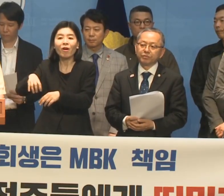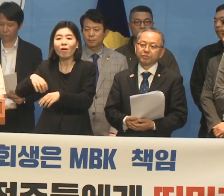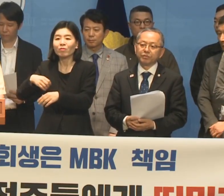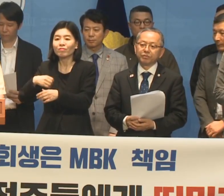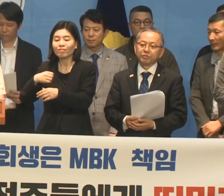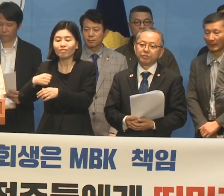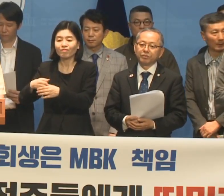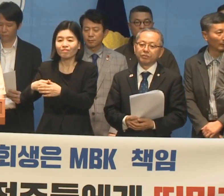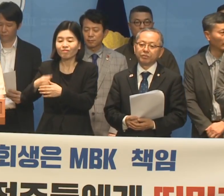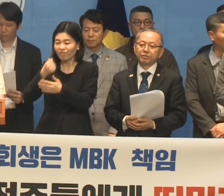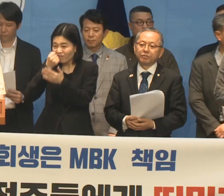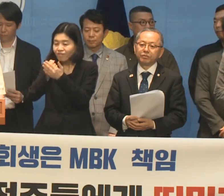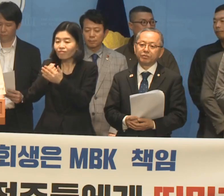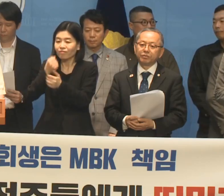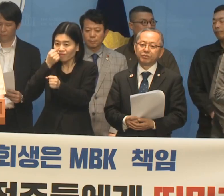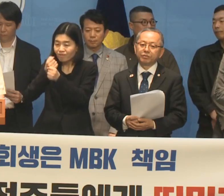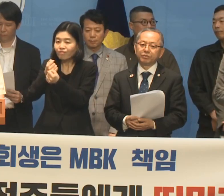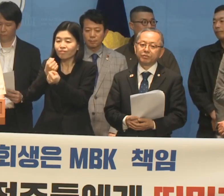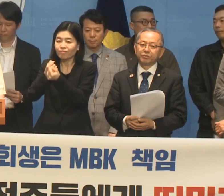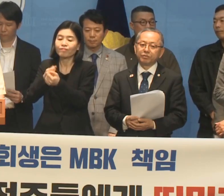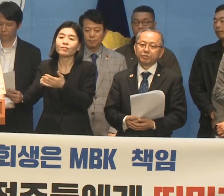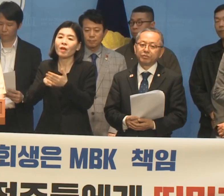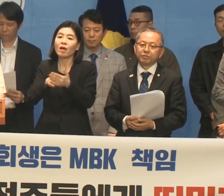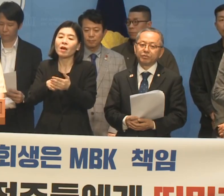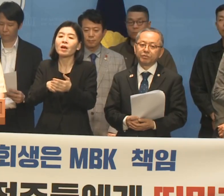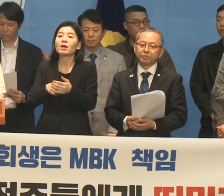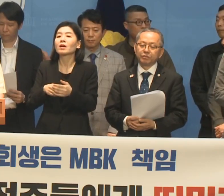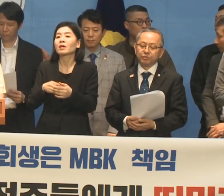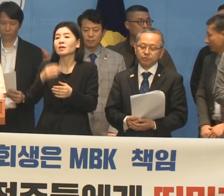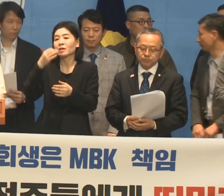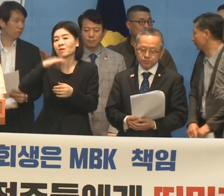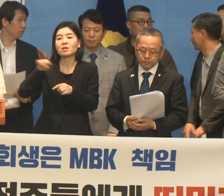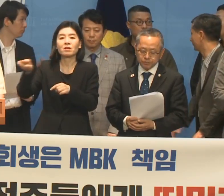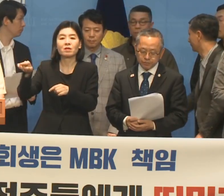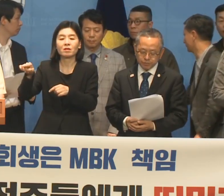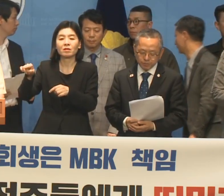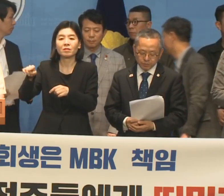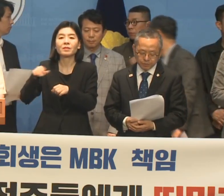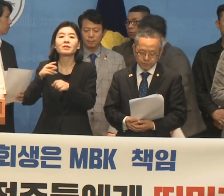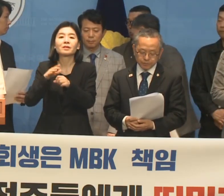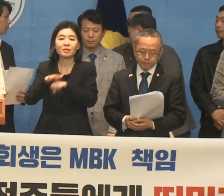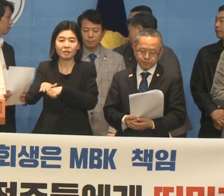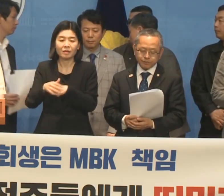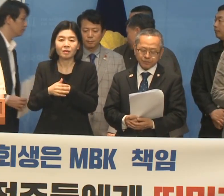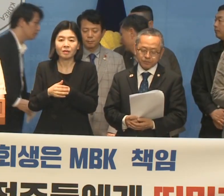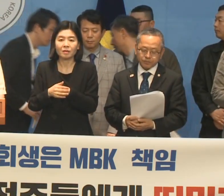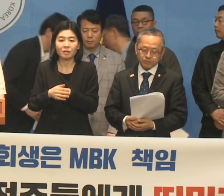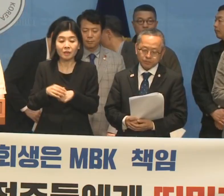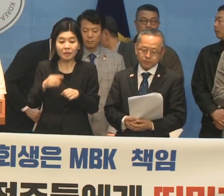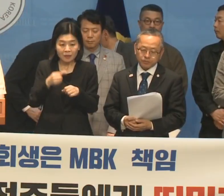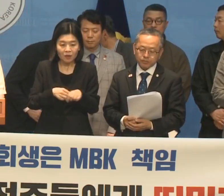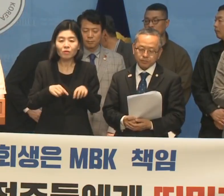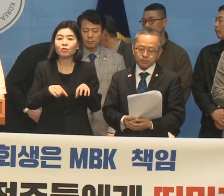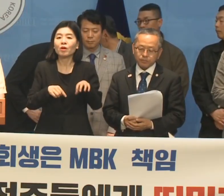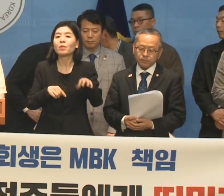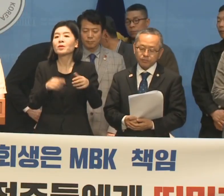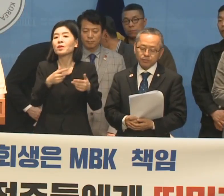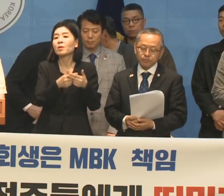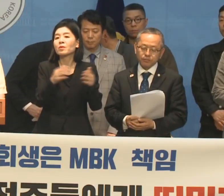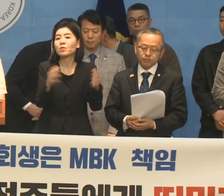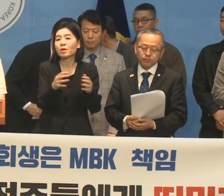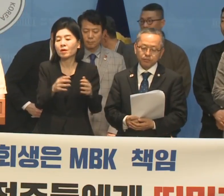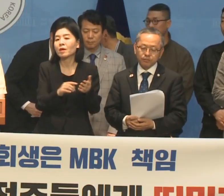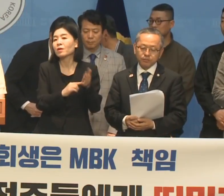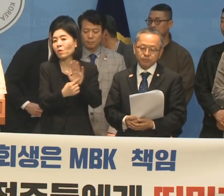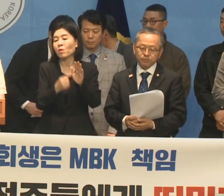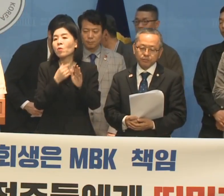일방적으로 유리한 방식으로 계약이 유지되고 있습니다. 이에 저희 홈플러스 입점 점주 협의회는 다음과 같이 요구합니다. 첫째,